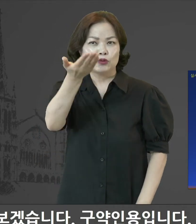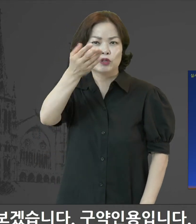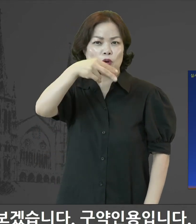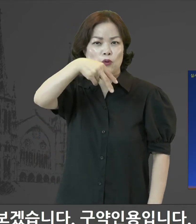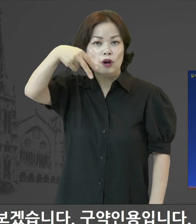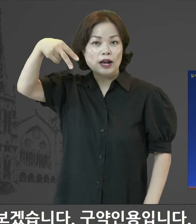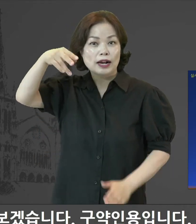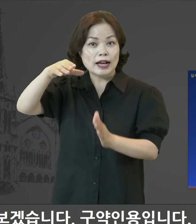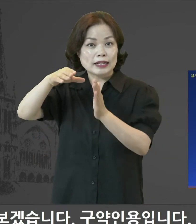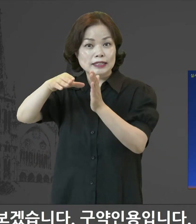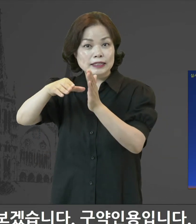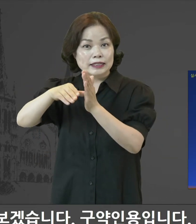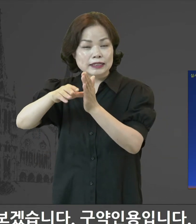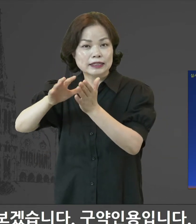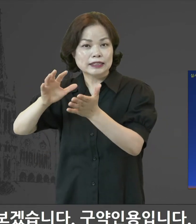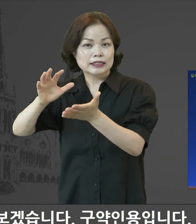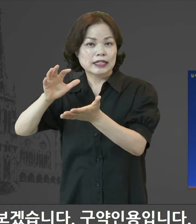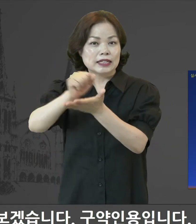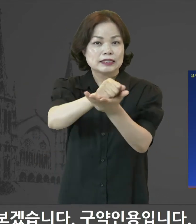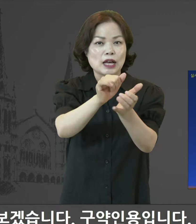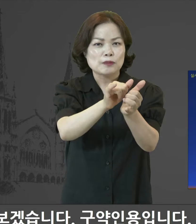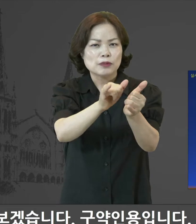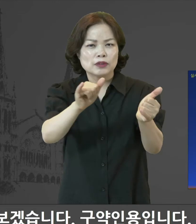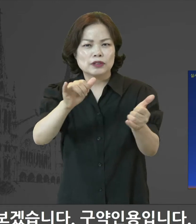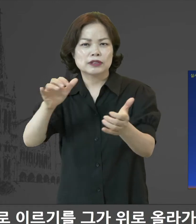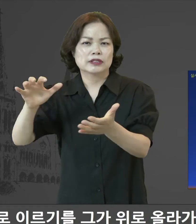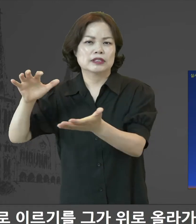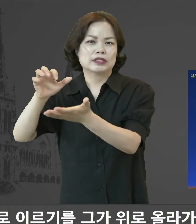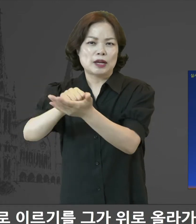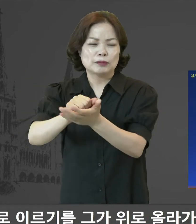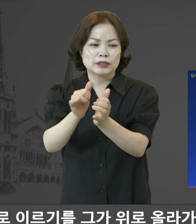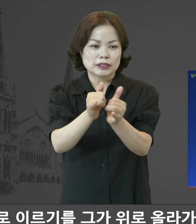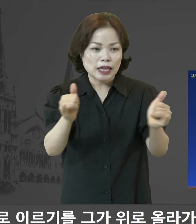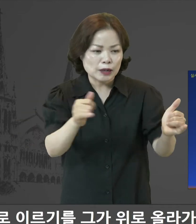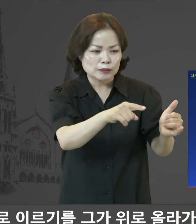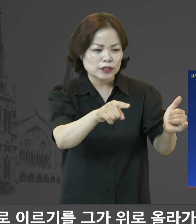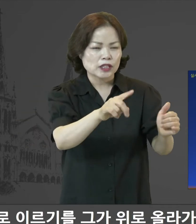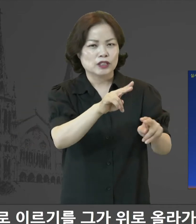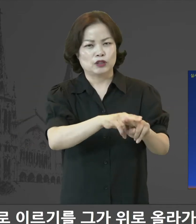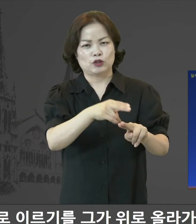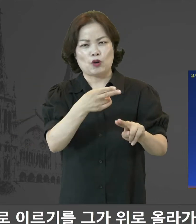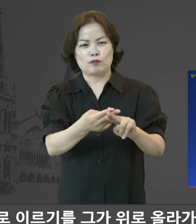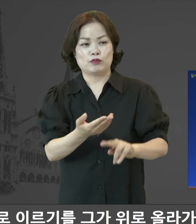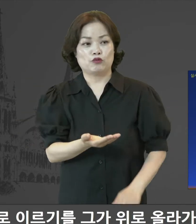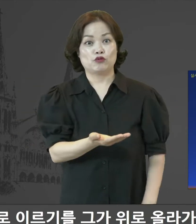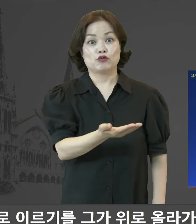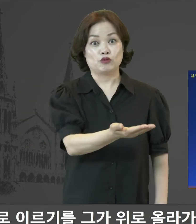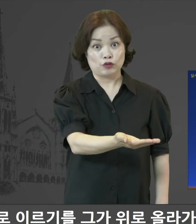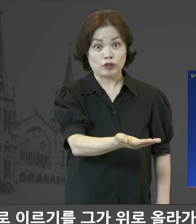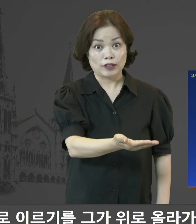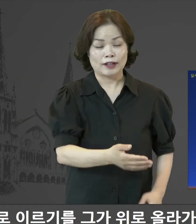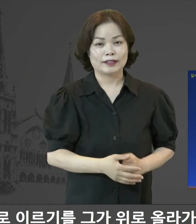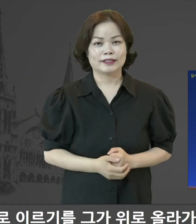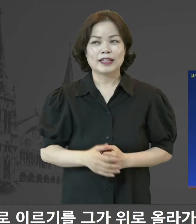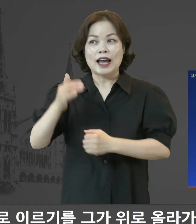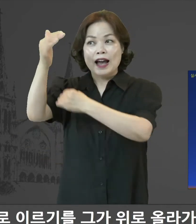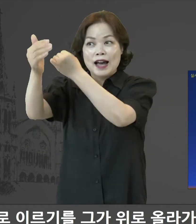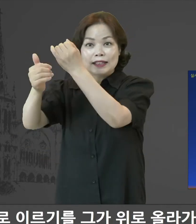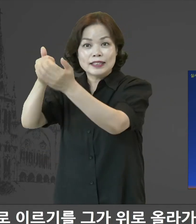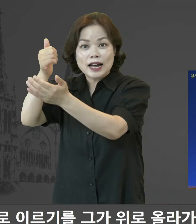올라가실 때 사로잡혔던 자들을 사로잡으시고 사람들에게 선물을 주셨다. 이건 이제 그